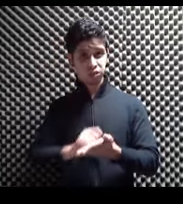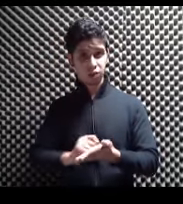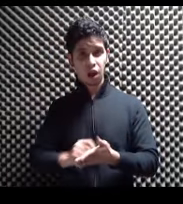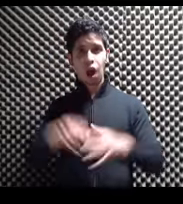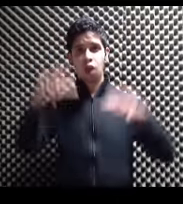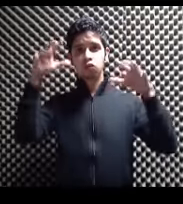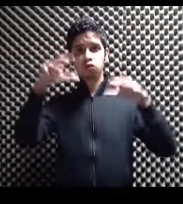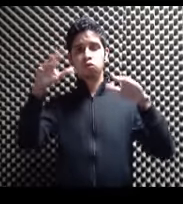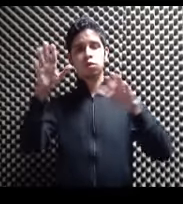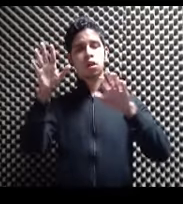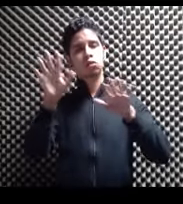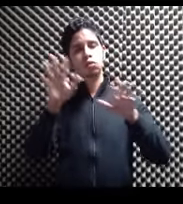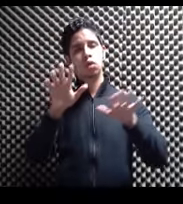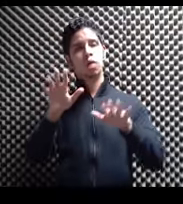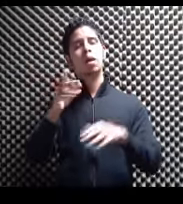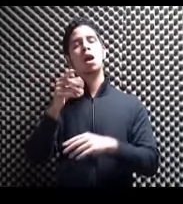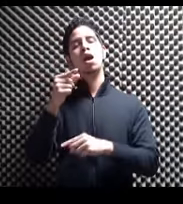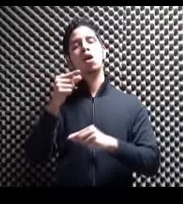lluviaserenagroup@gmail.com.